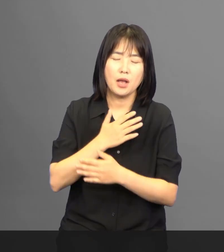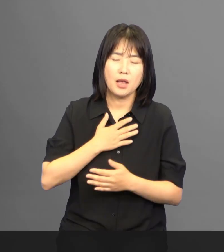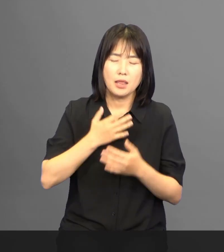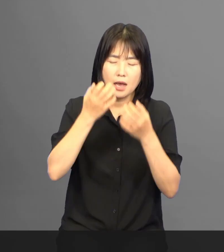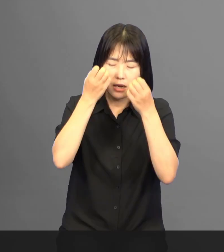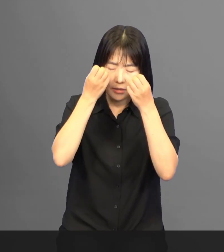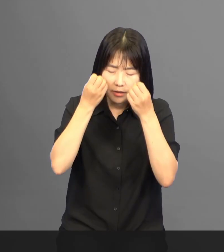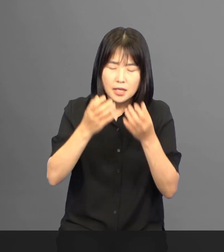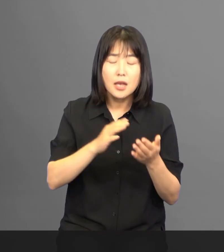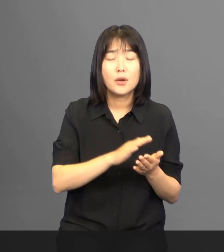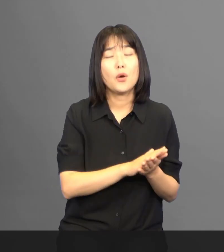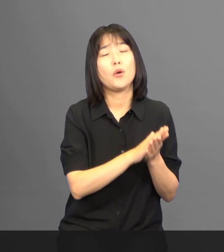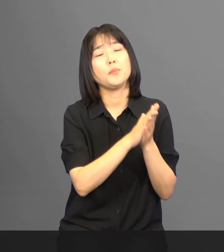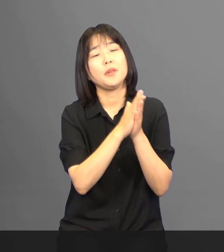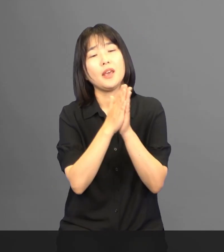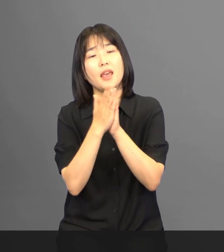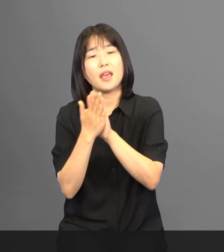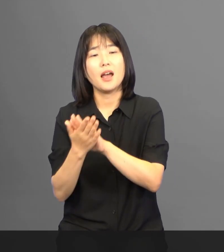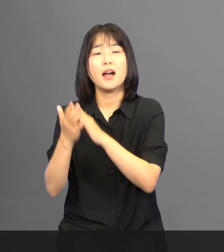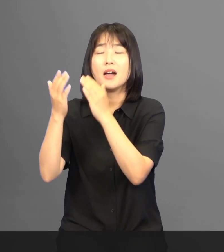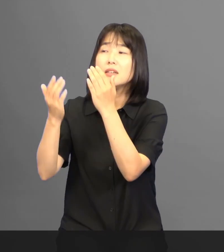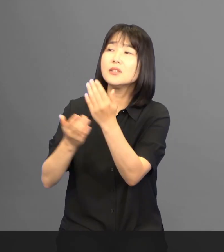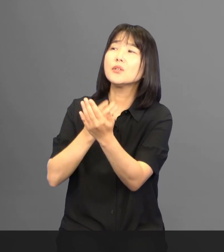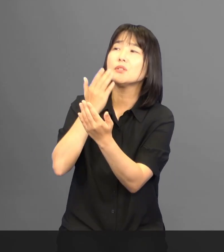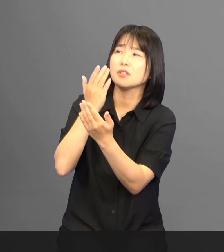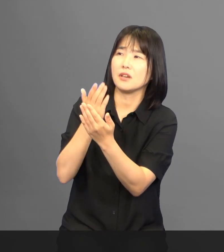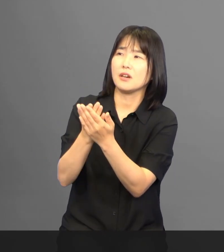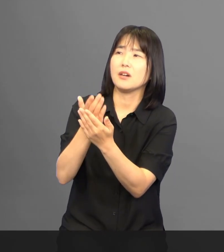안으시고 날 새롭게